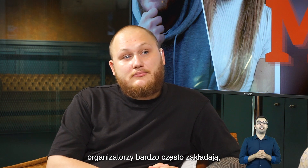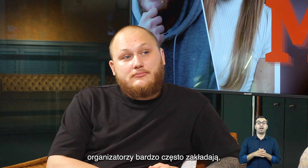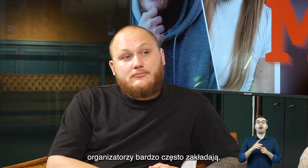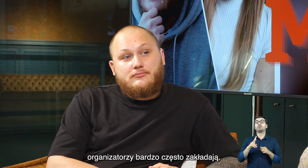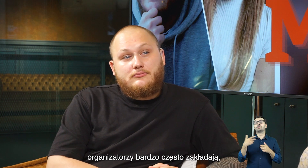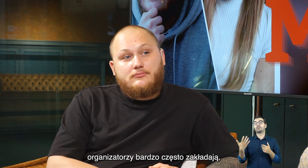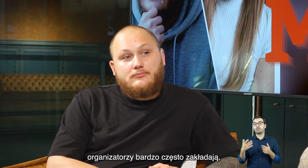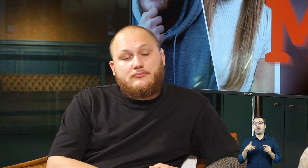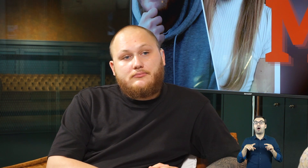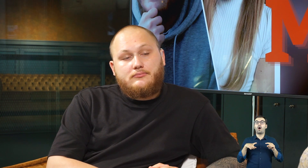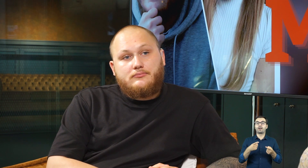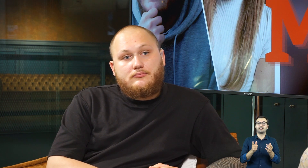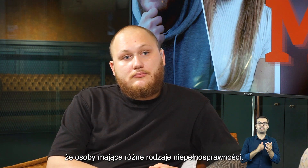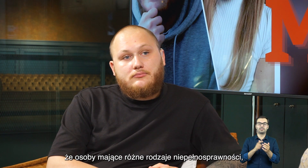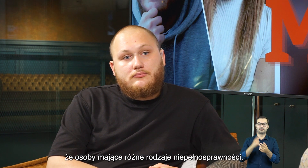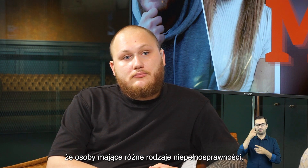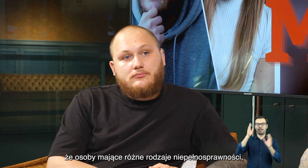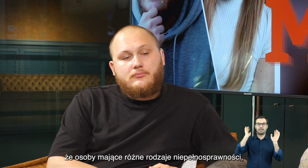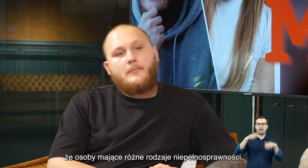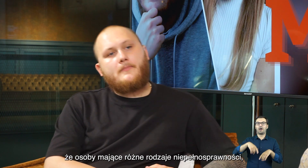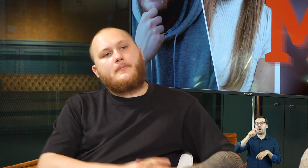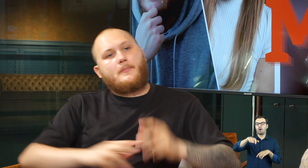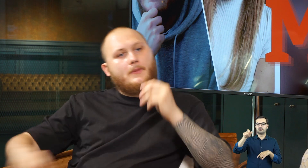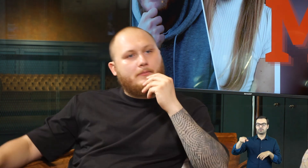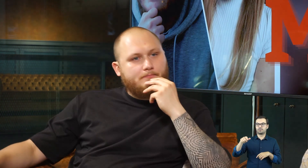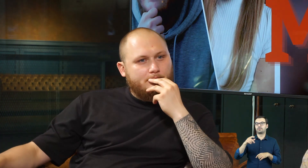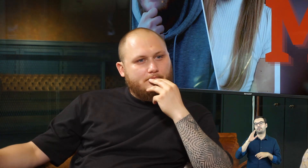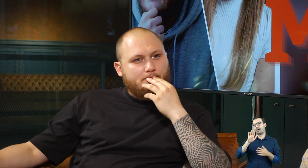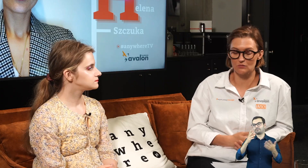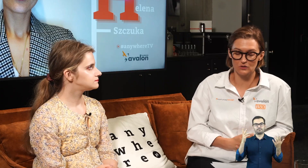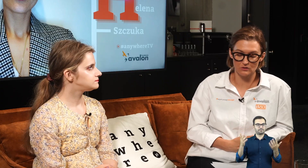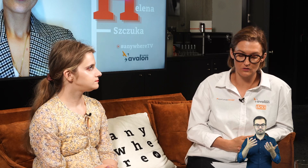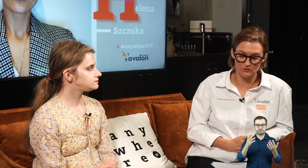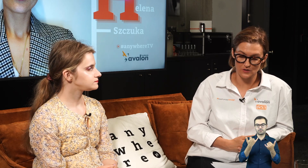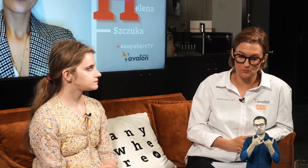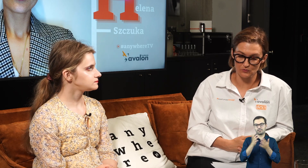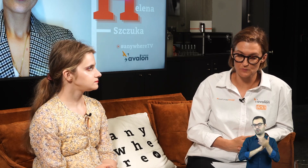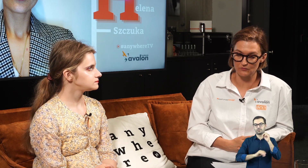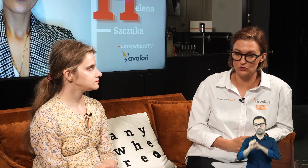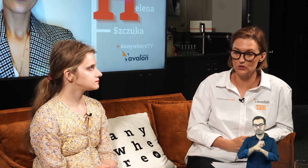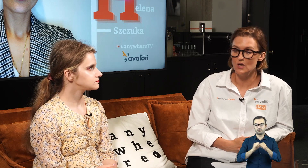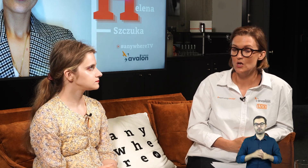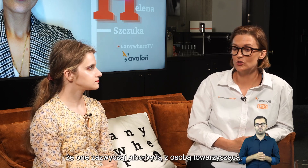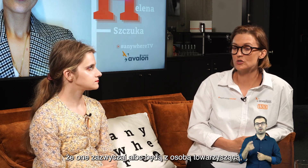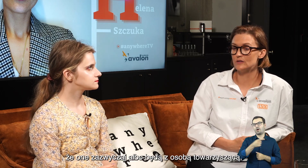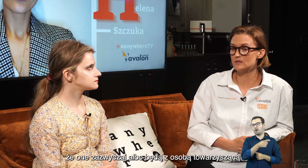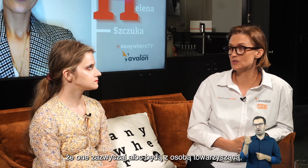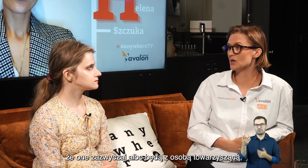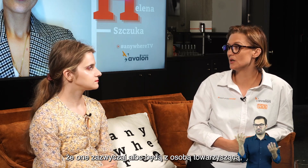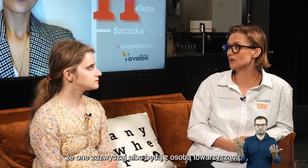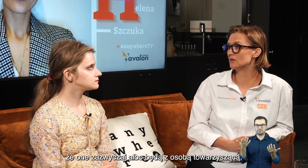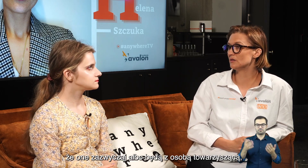organizatorzy bardzo często zakładają, że osoby właśnie mające jakieś tam rodzaju niepełnosprawności, no że